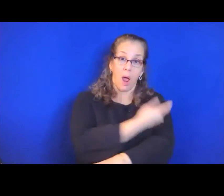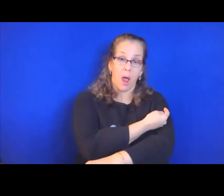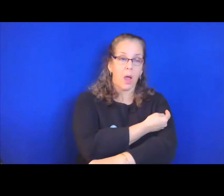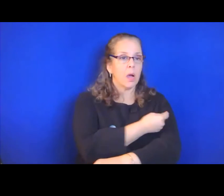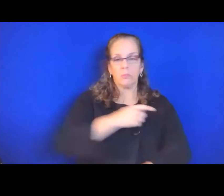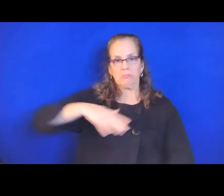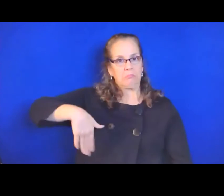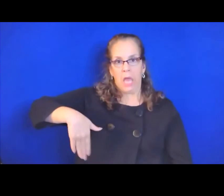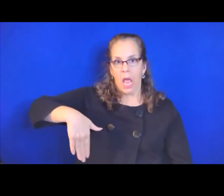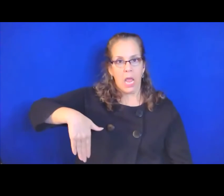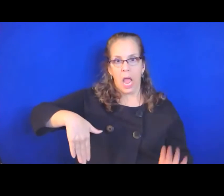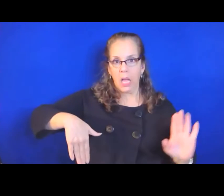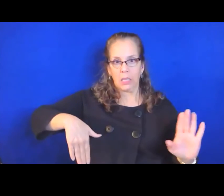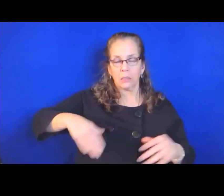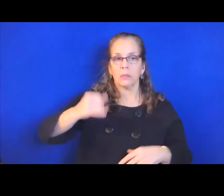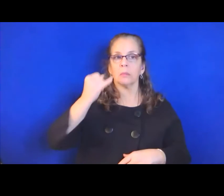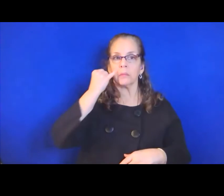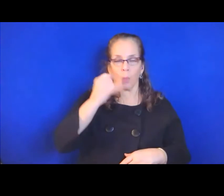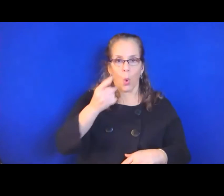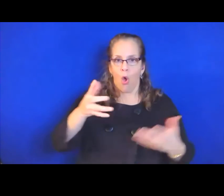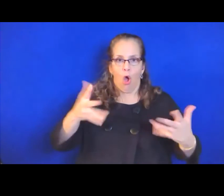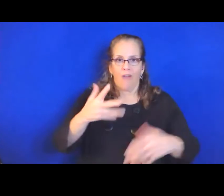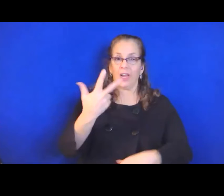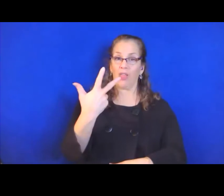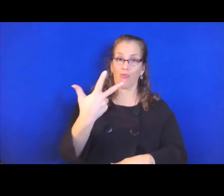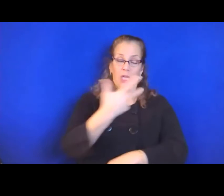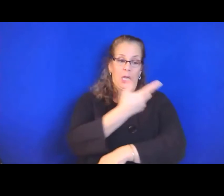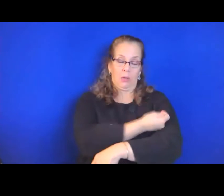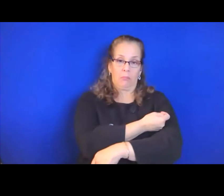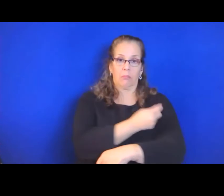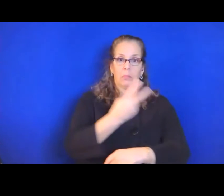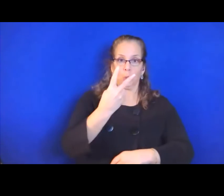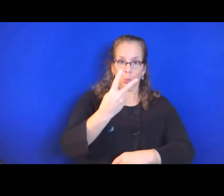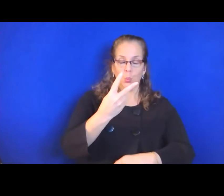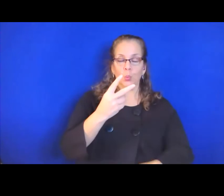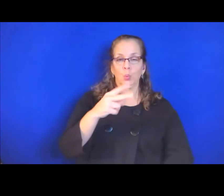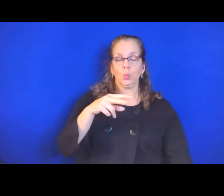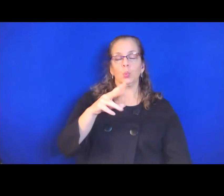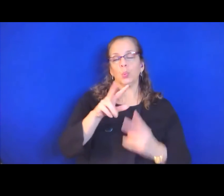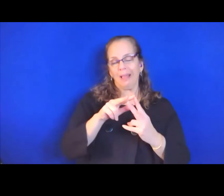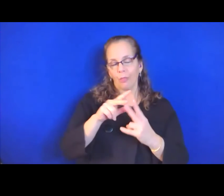Three doses of the mRNA vaccines. 现在呢，我们是还是